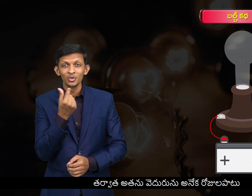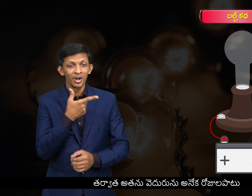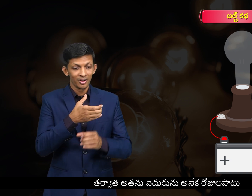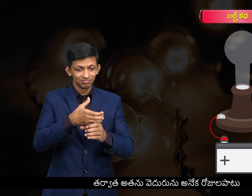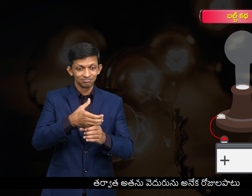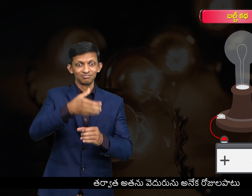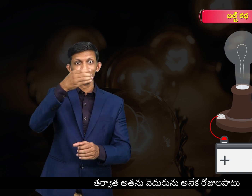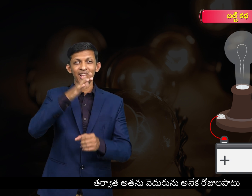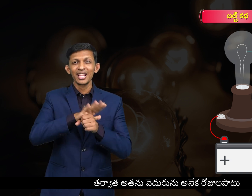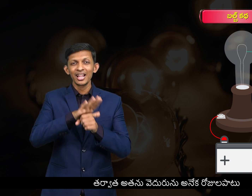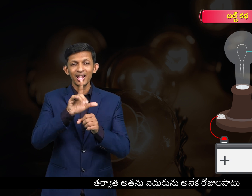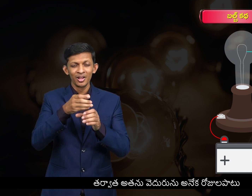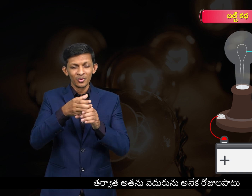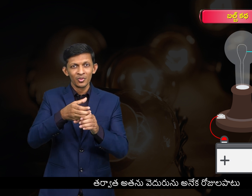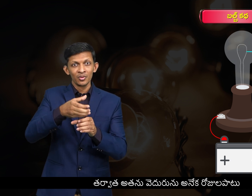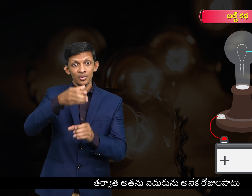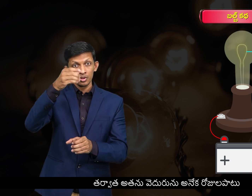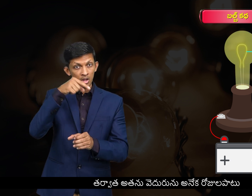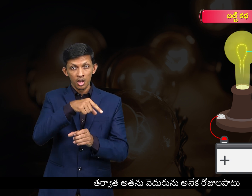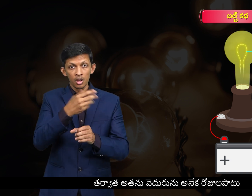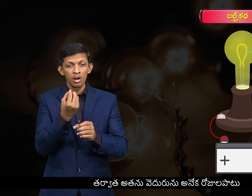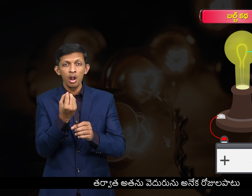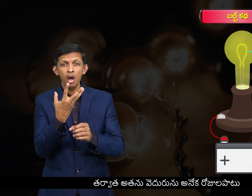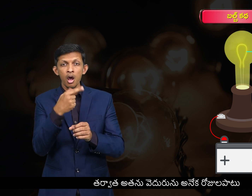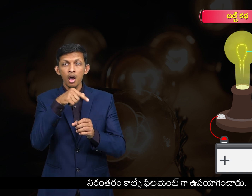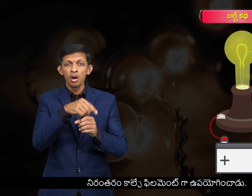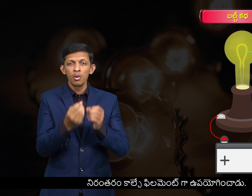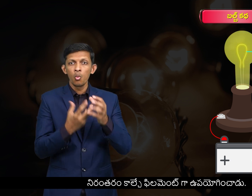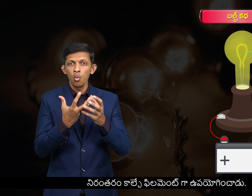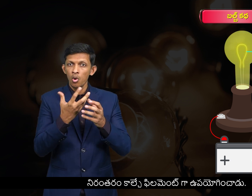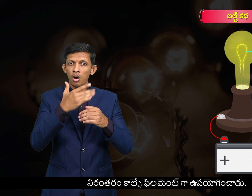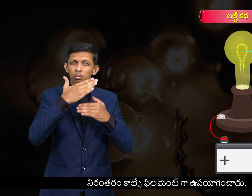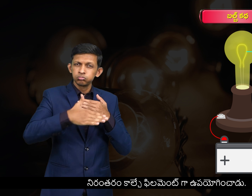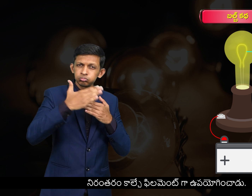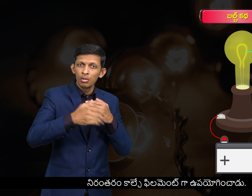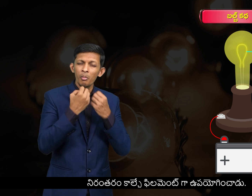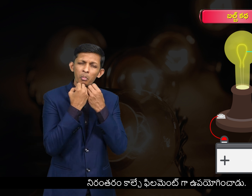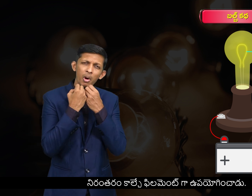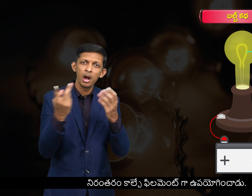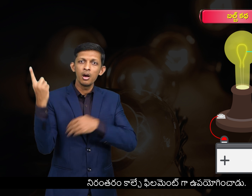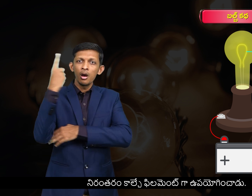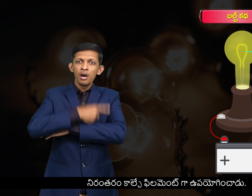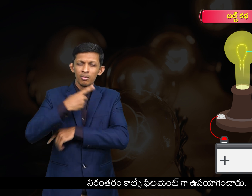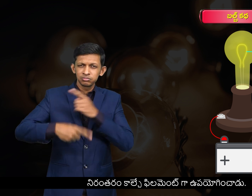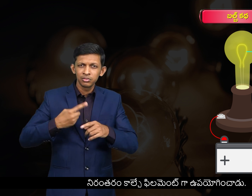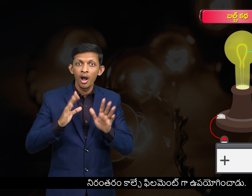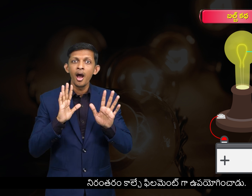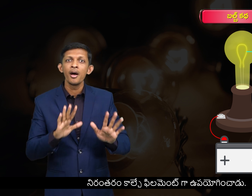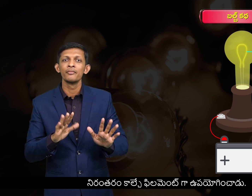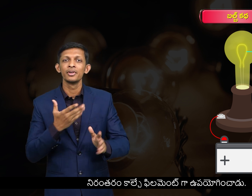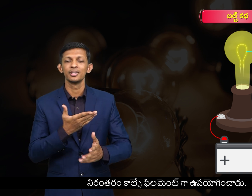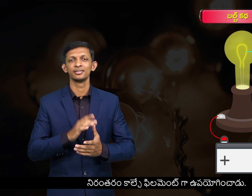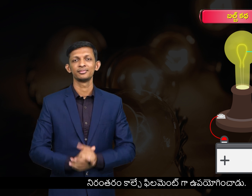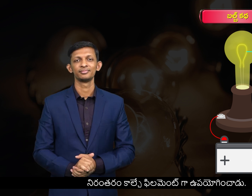తర్వాత అతను వెదురును అనేక రోజుల పాటు నిరంతరం కాల్చే ఫిలమెంటుగా ఉపయోగించాడు.